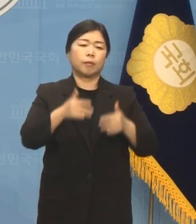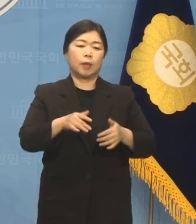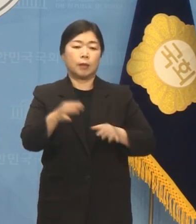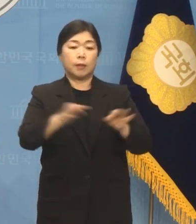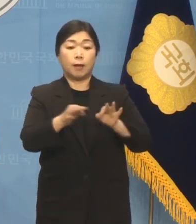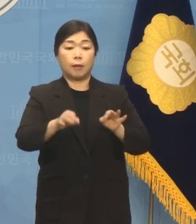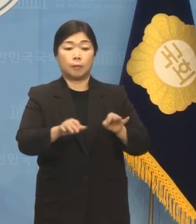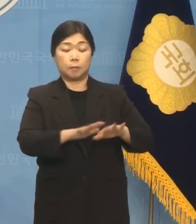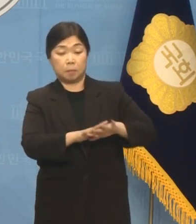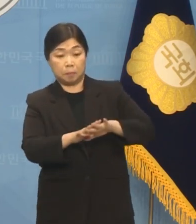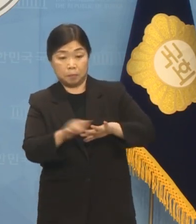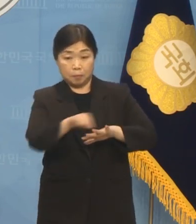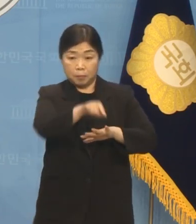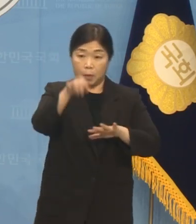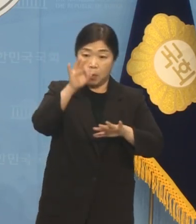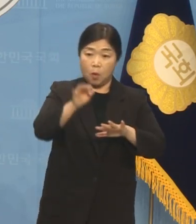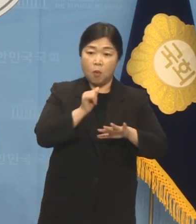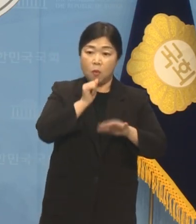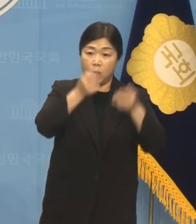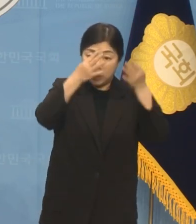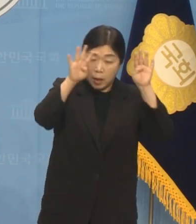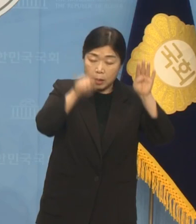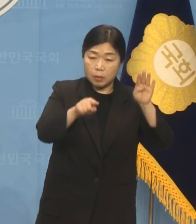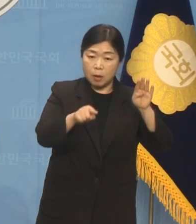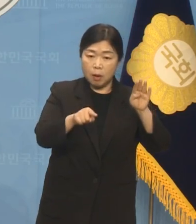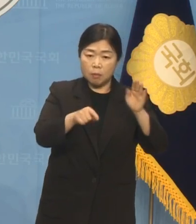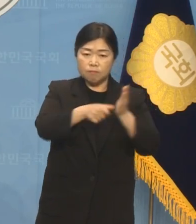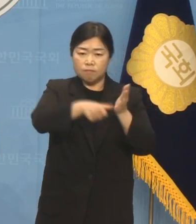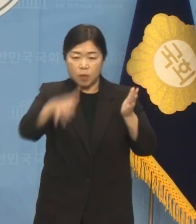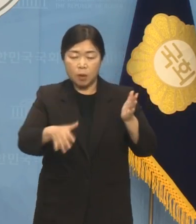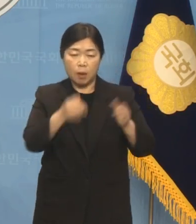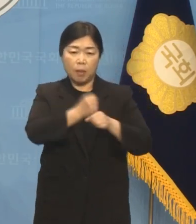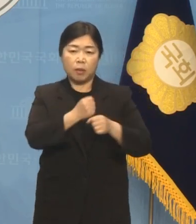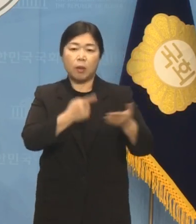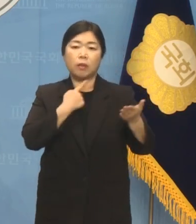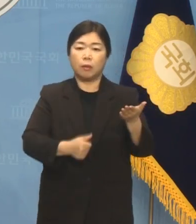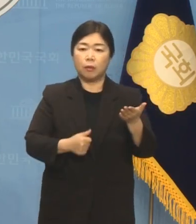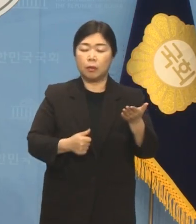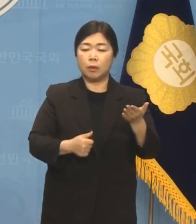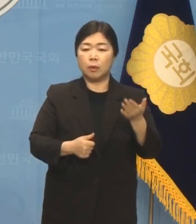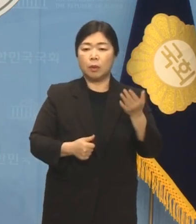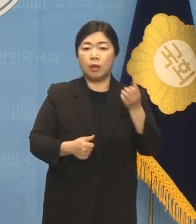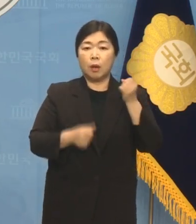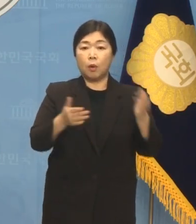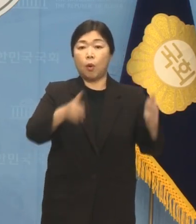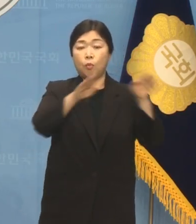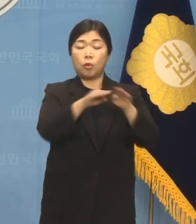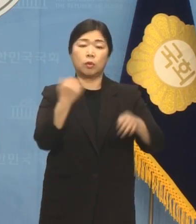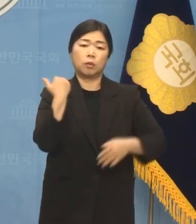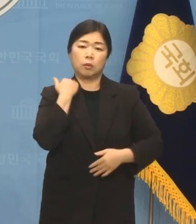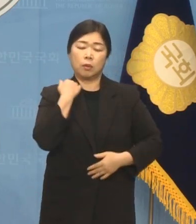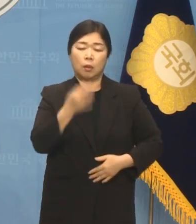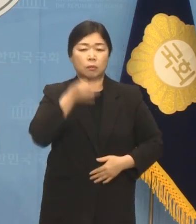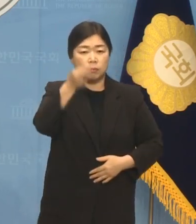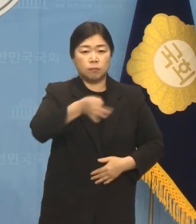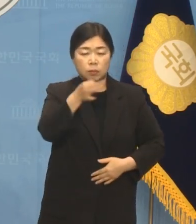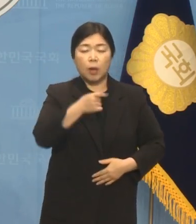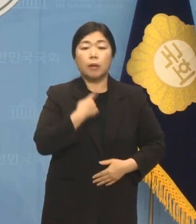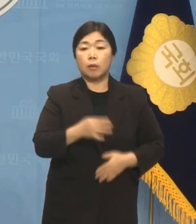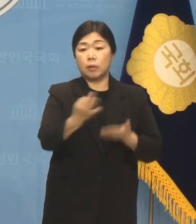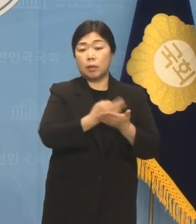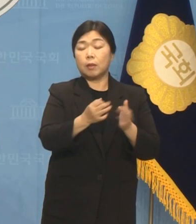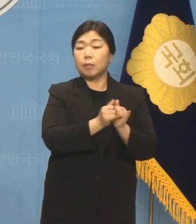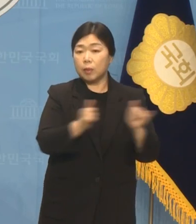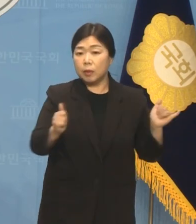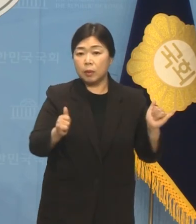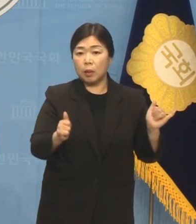상권이 주목됨에 따라 홍대를 핫플로 만들었던 기존 임차인들이 임대료를 감당하지 못해